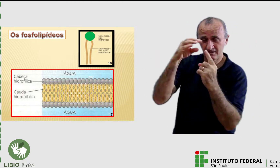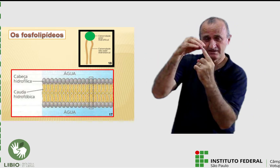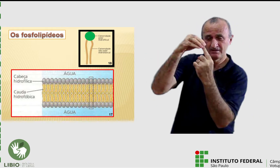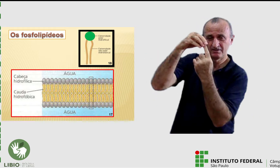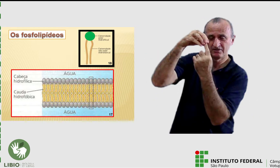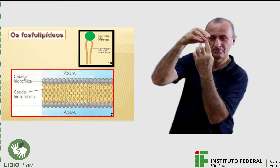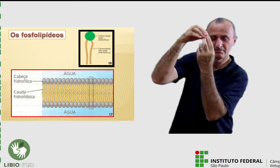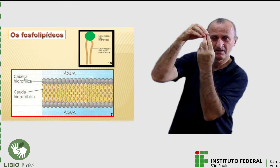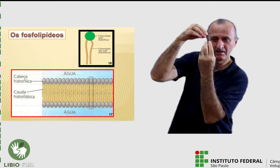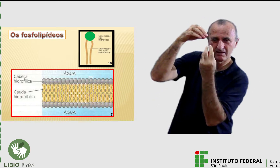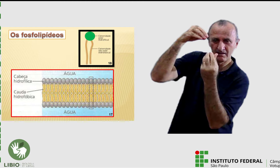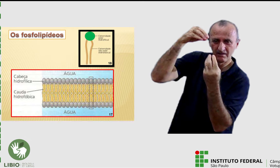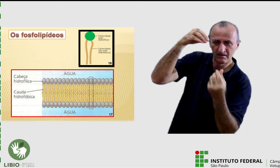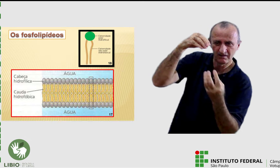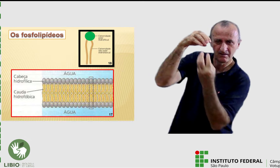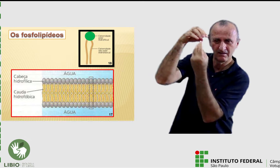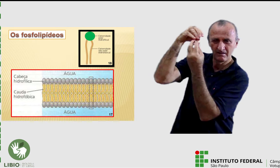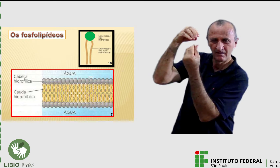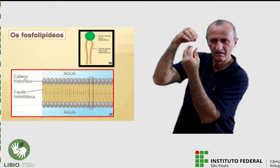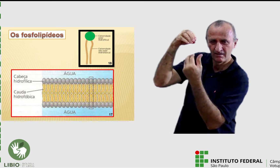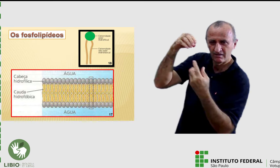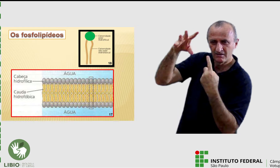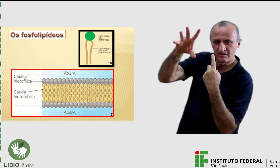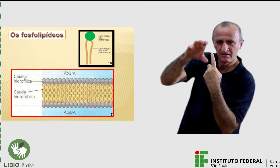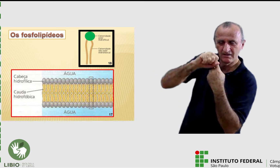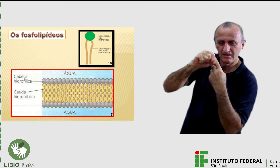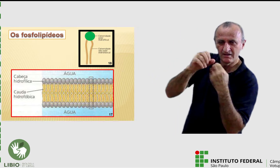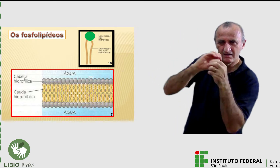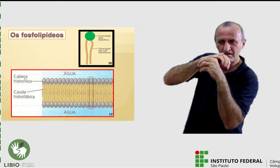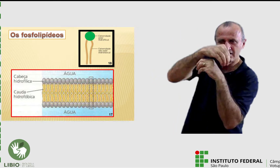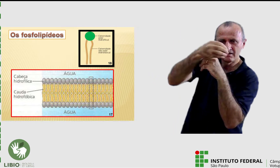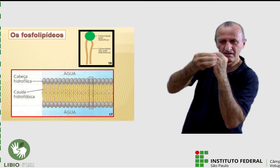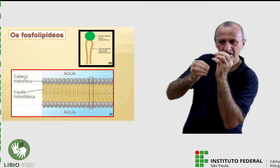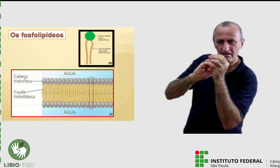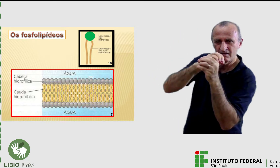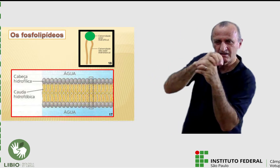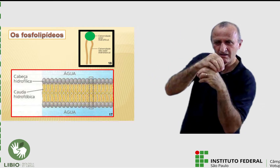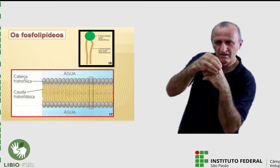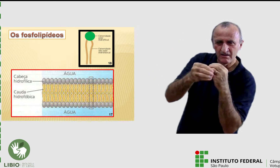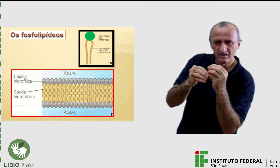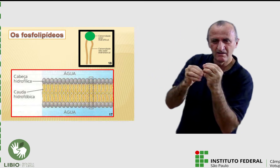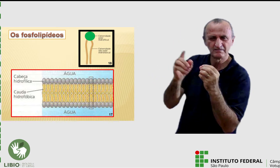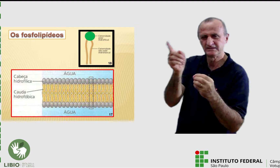dos fosfolipídios só serão atraídas por moléculas que não se misturam em